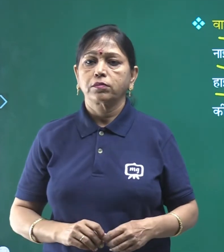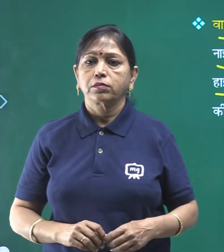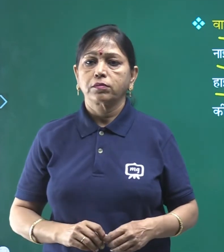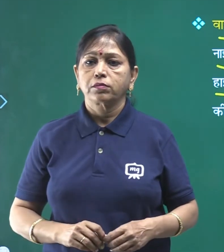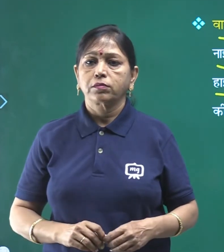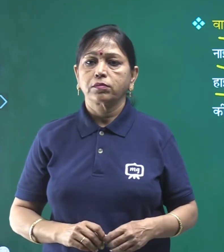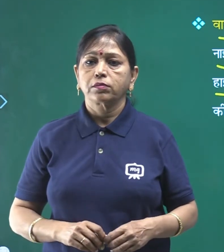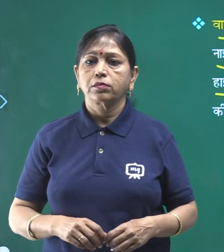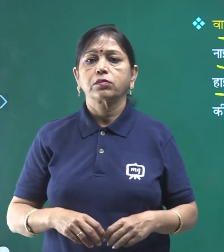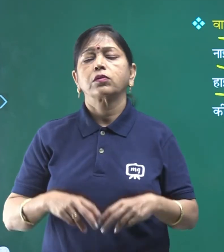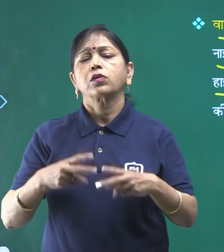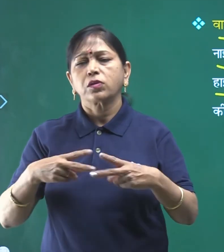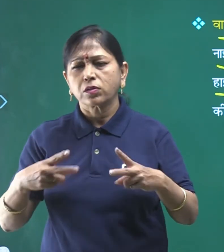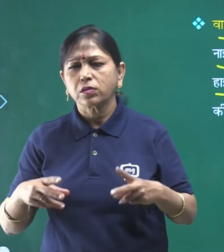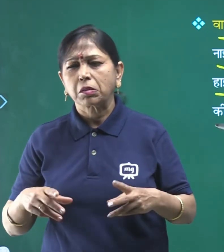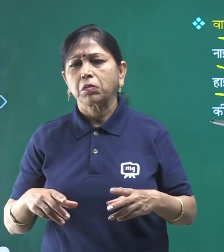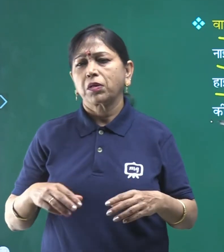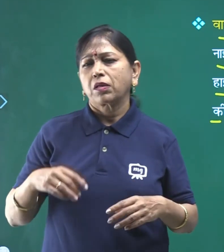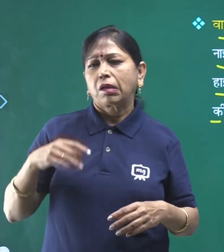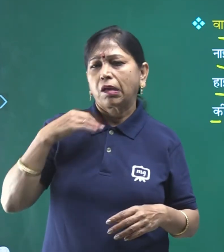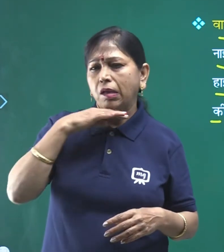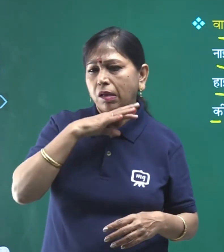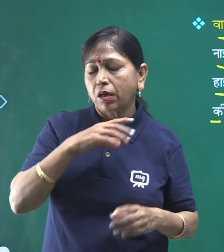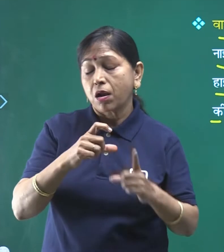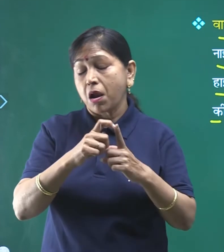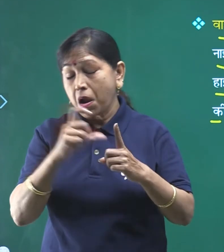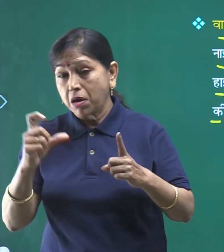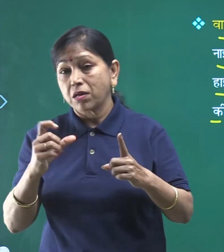जैसे हानिकारक पदार्थों की थी